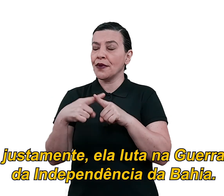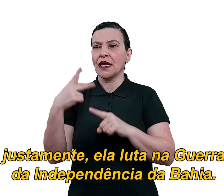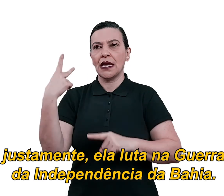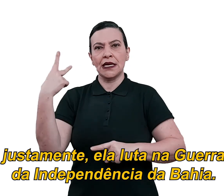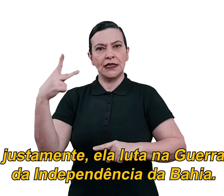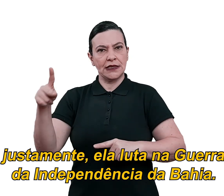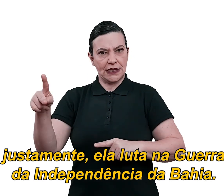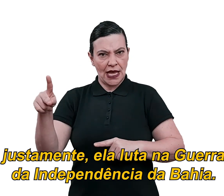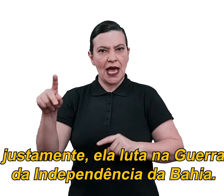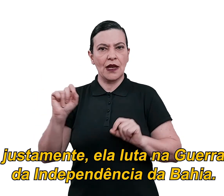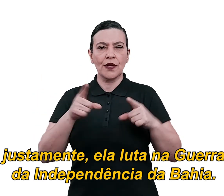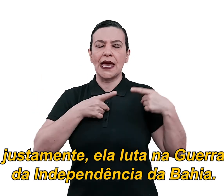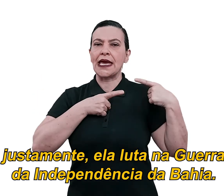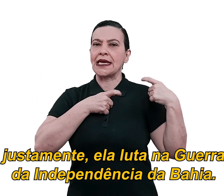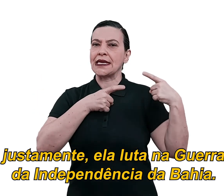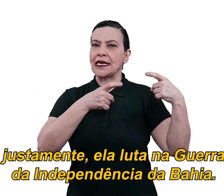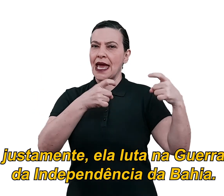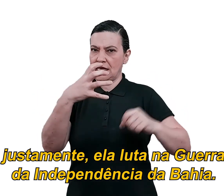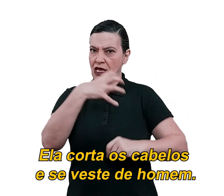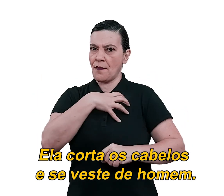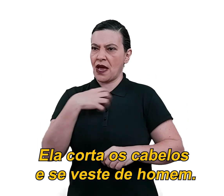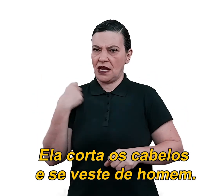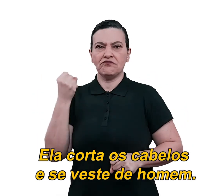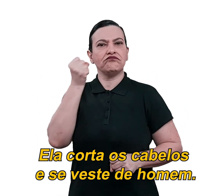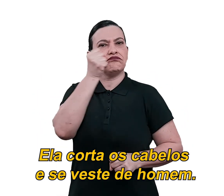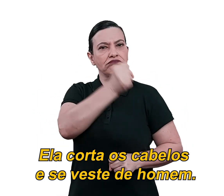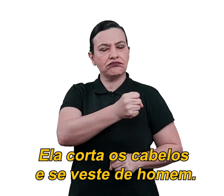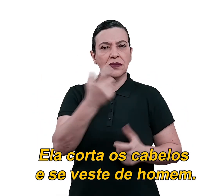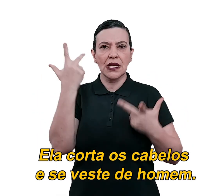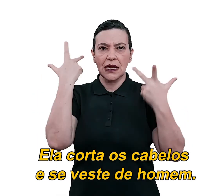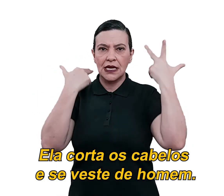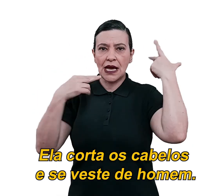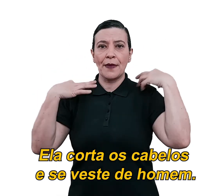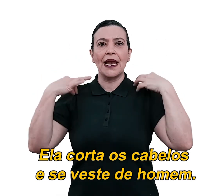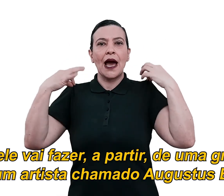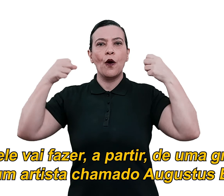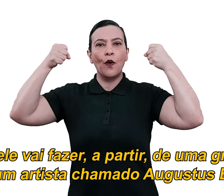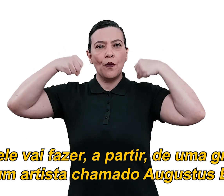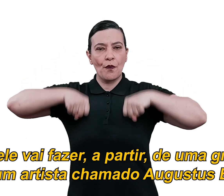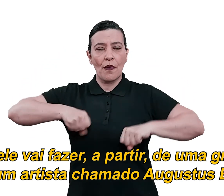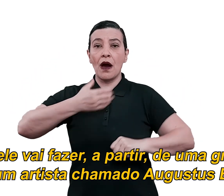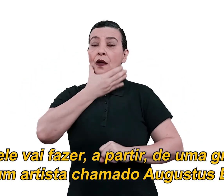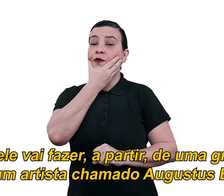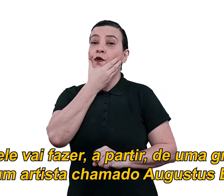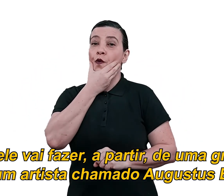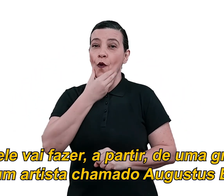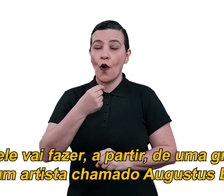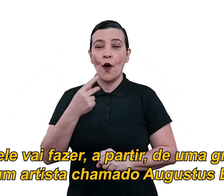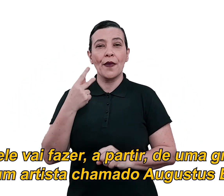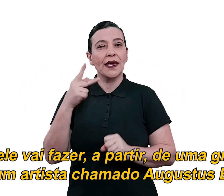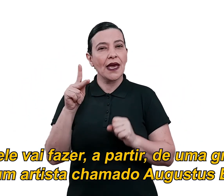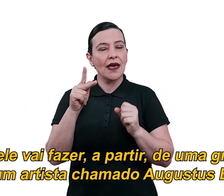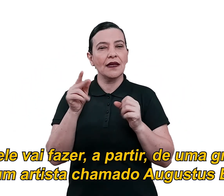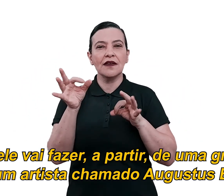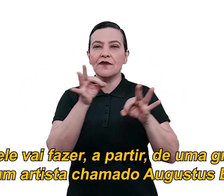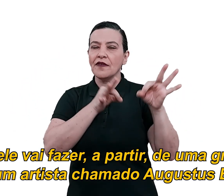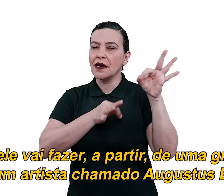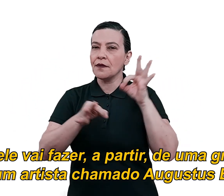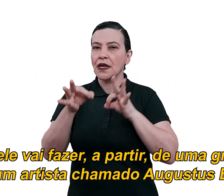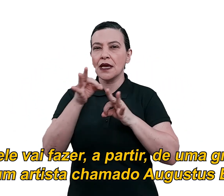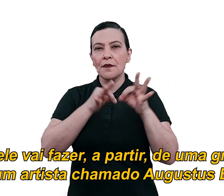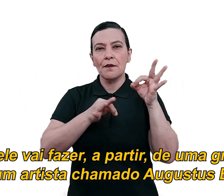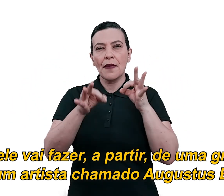ela luta na Guerra da Independência da Bahia, ela corta os cabelos e se veste de homem. E aí ele vai fazer a partir de